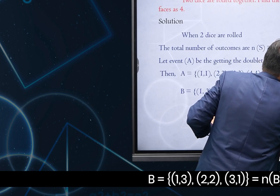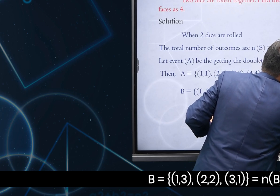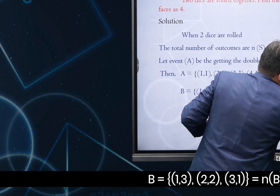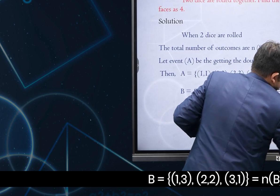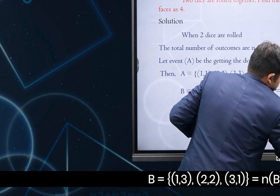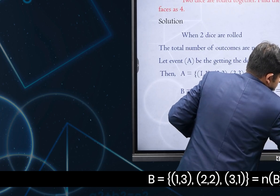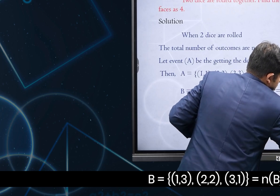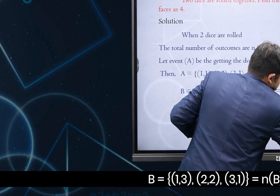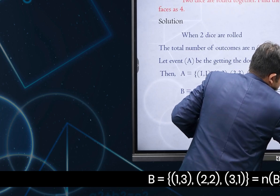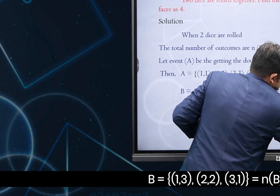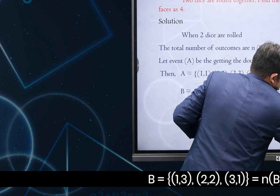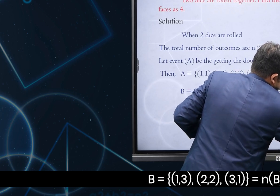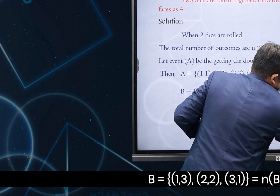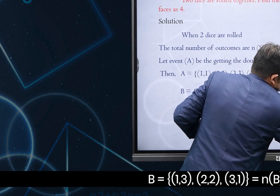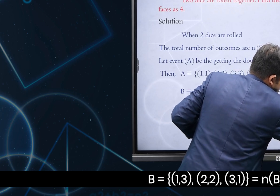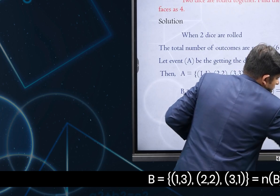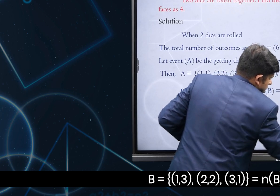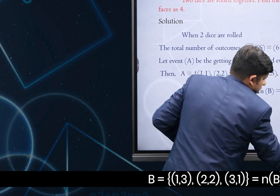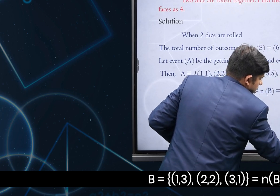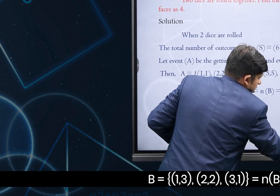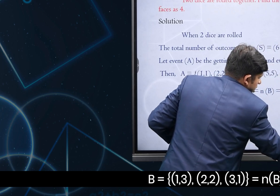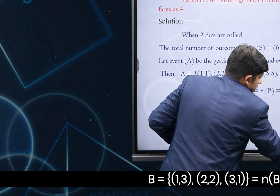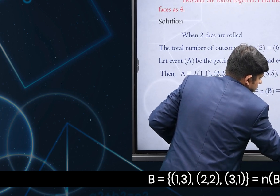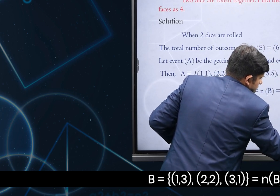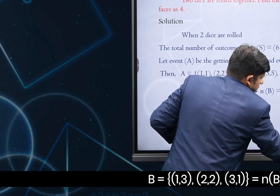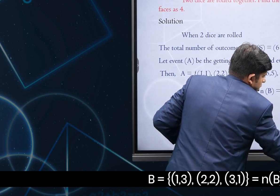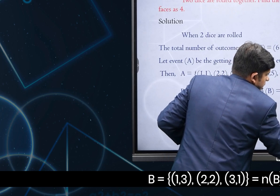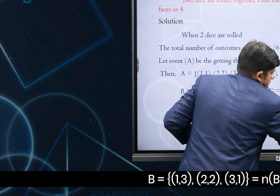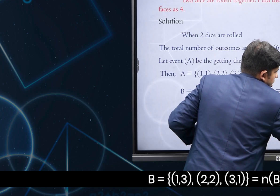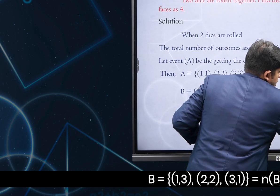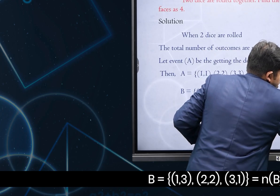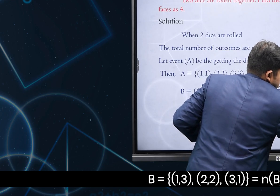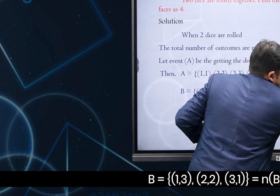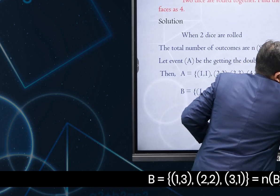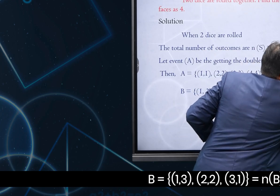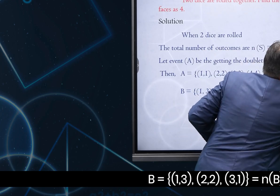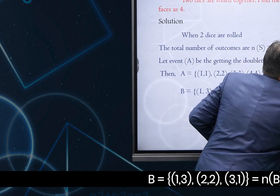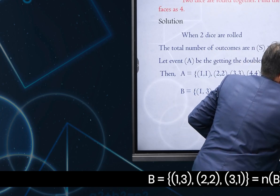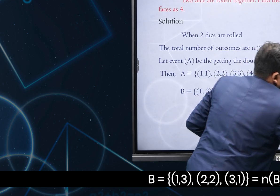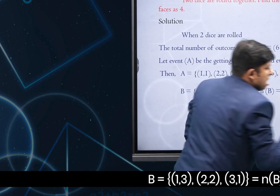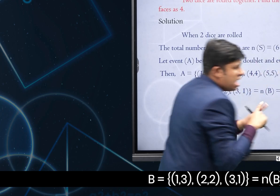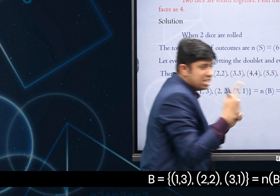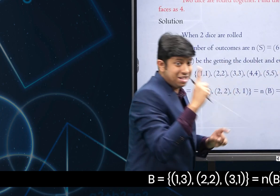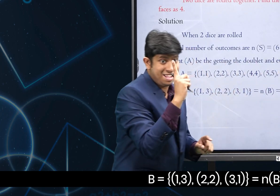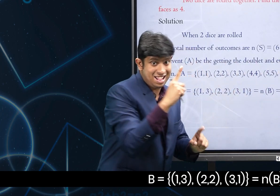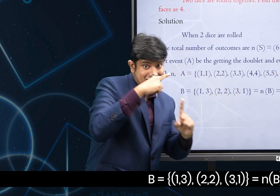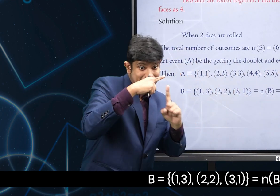2 அடைப்புக்குறி 3 மற்றும் 1 அடைப்புக்குறி ஈடு எண் அடைப்புக்குறி பி